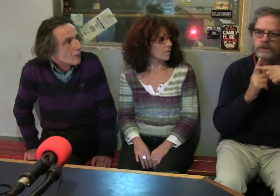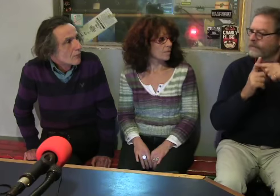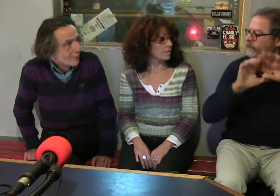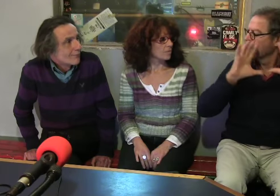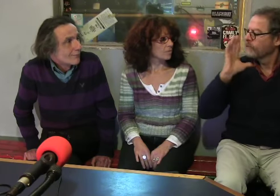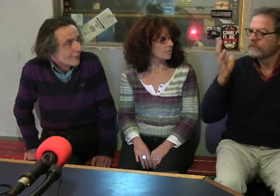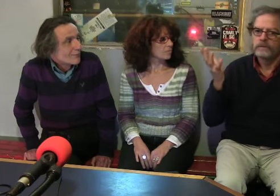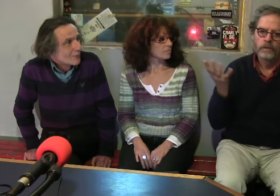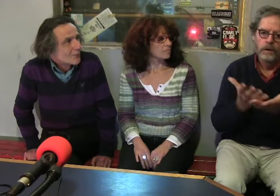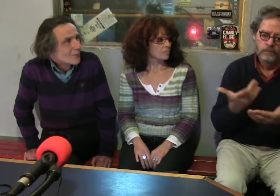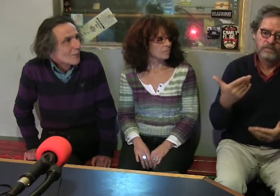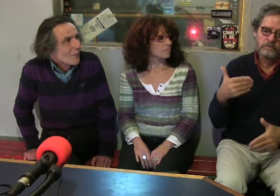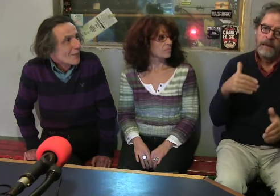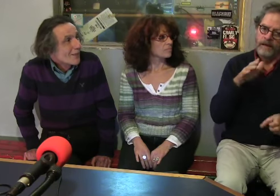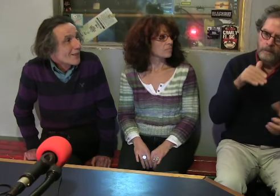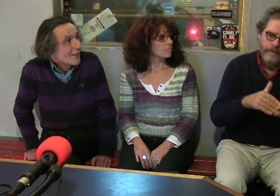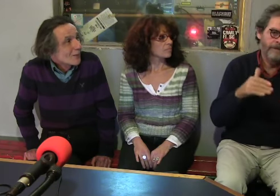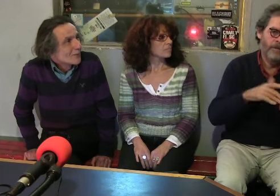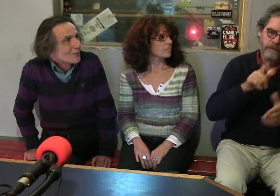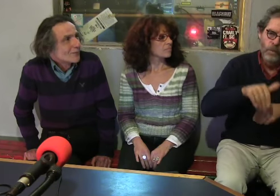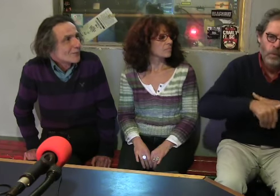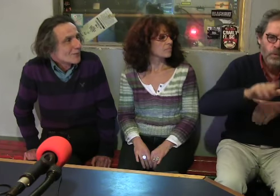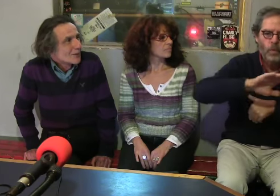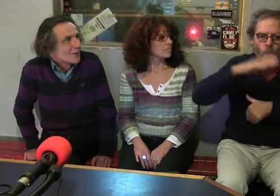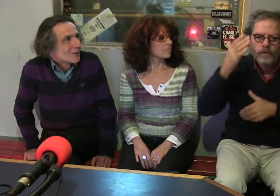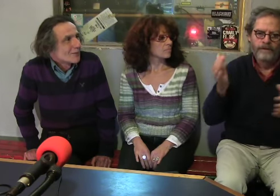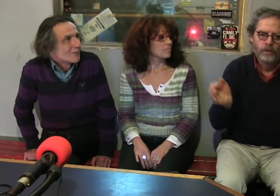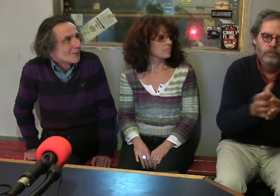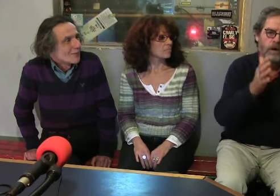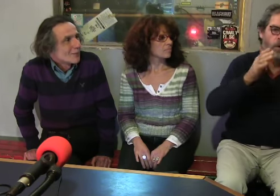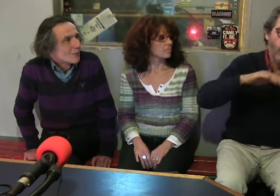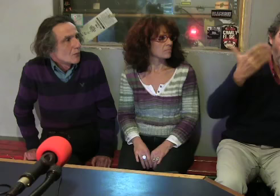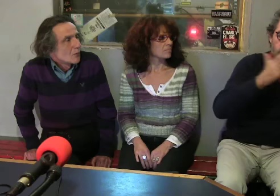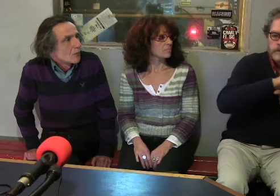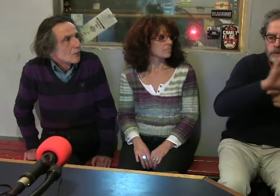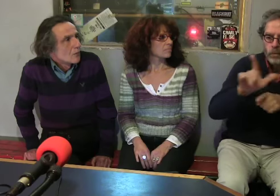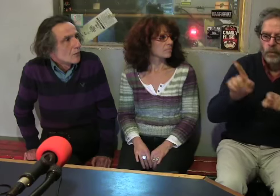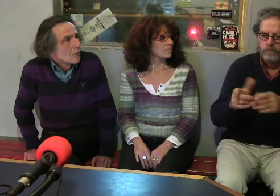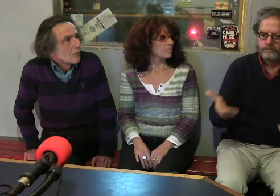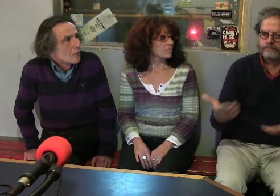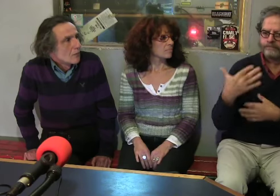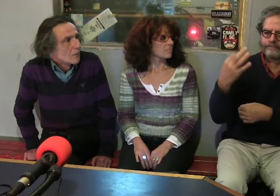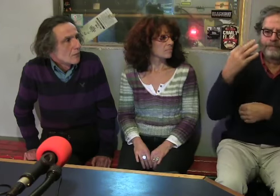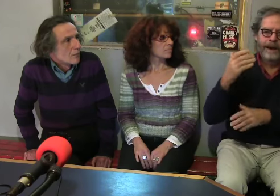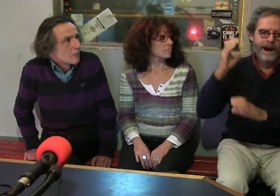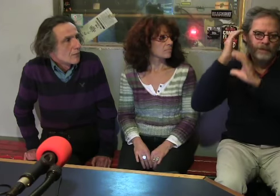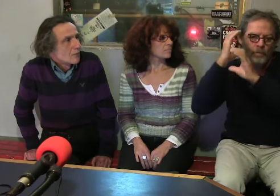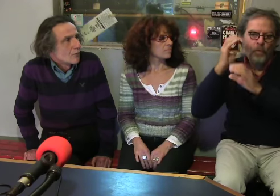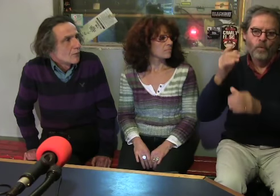était bien accueillis, que les gens comprenaient tout à fait ce qu'on avait à dire, et donc il faut qu'on organise d'autres événements.